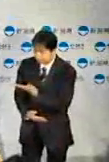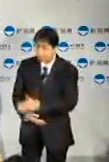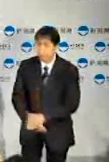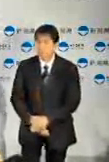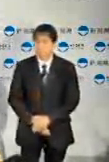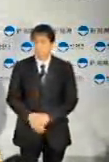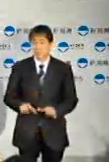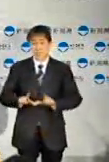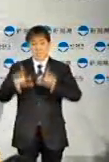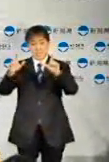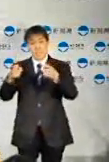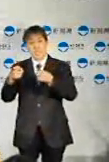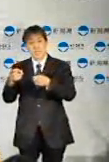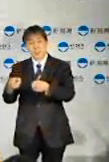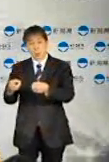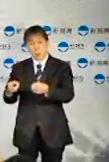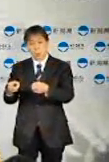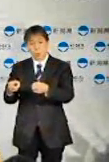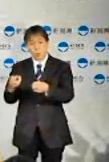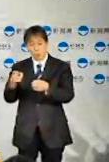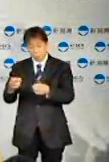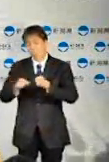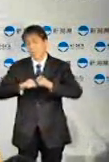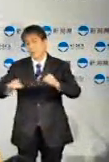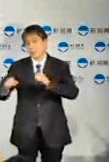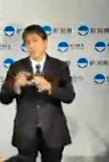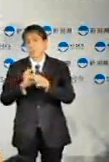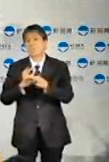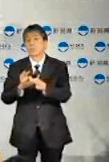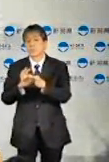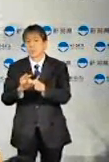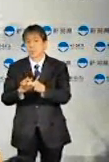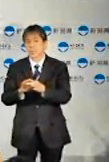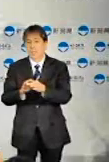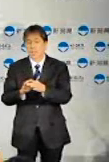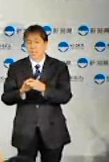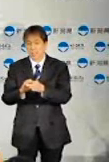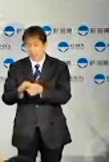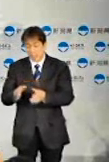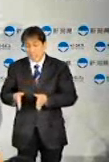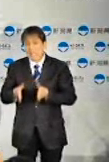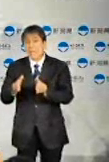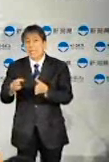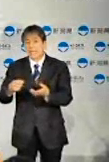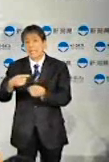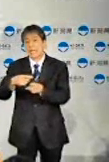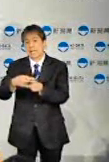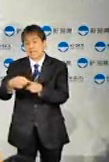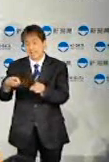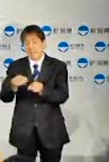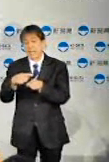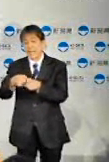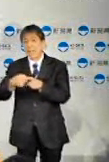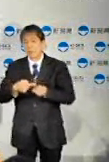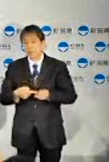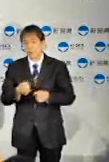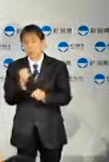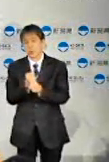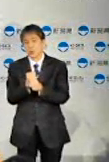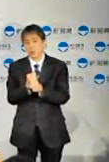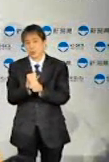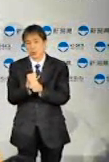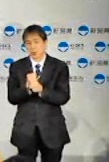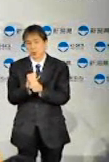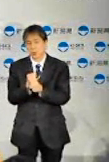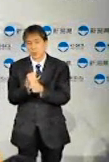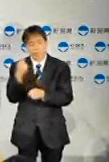東高の銀行鉄道についてなんですけれど、温度クレール構想という県の構想がありましたが、まあ、近年なかなか